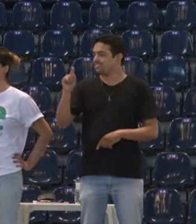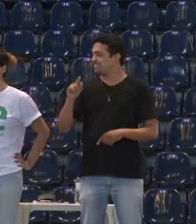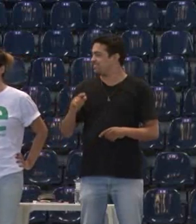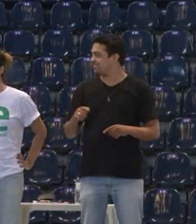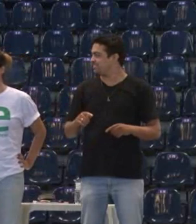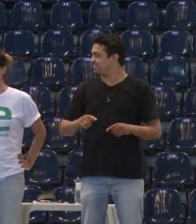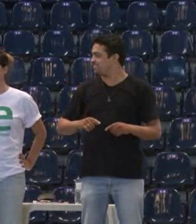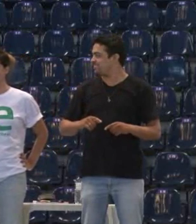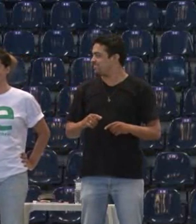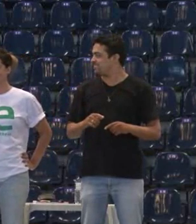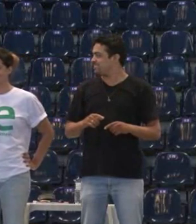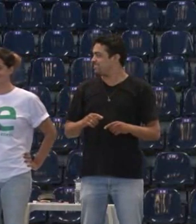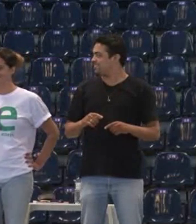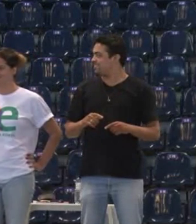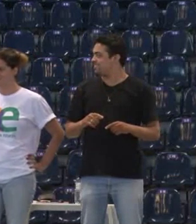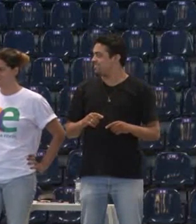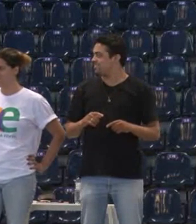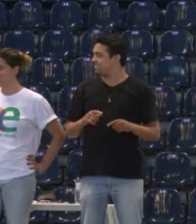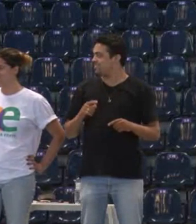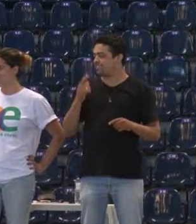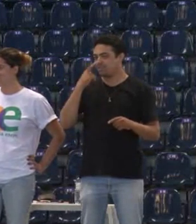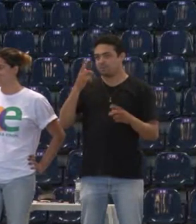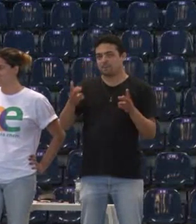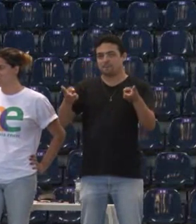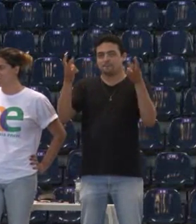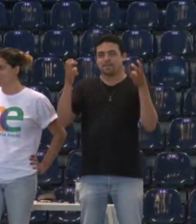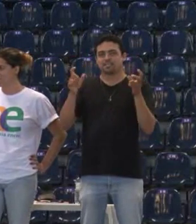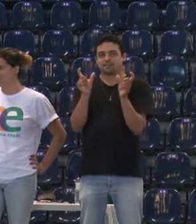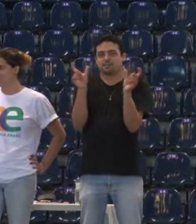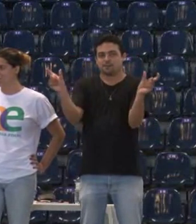tá vendo anotou